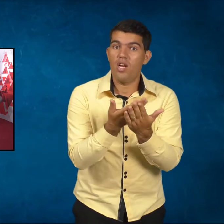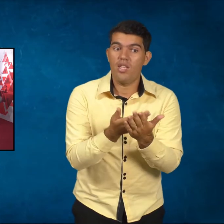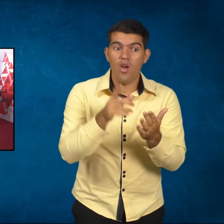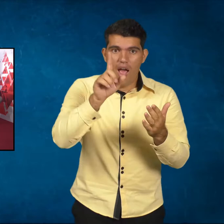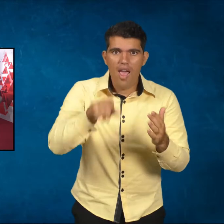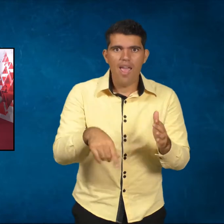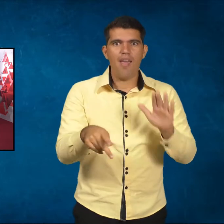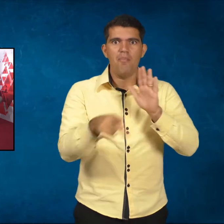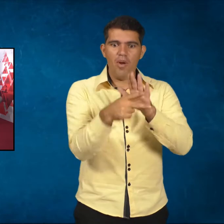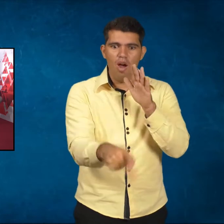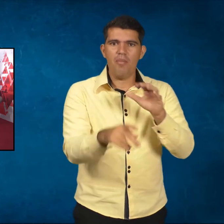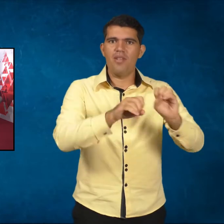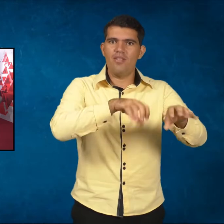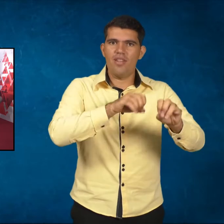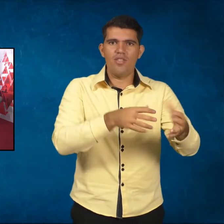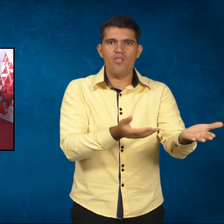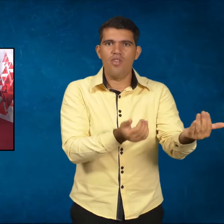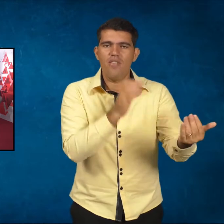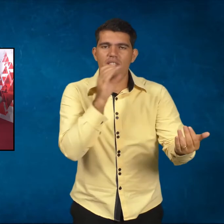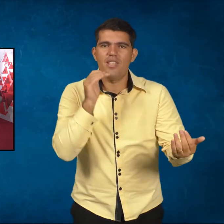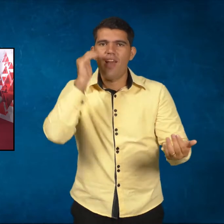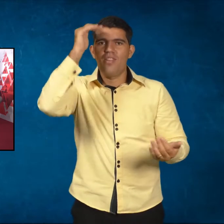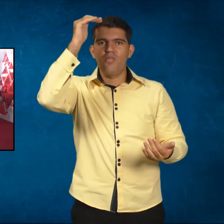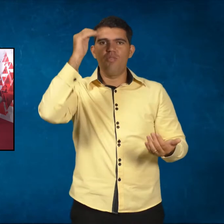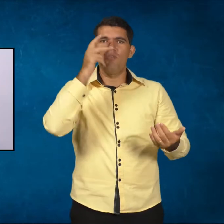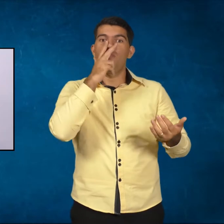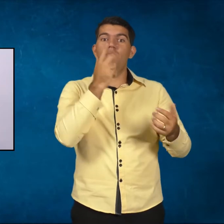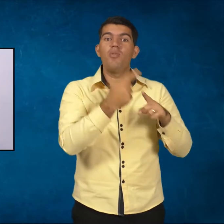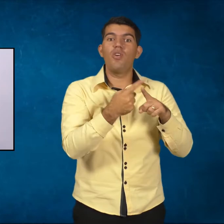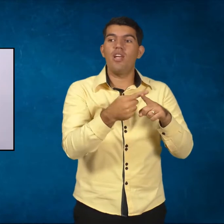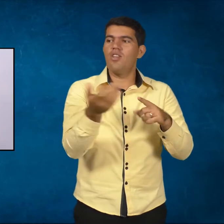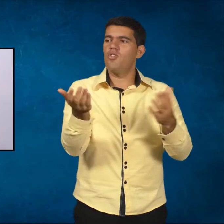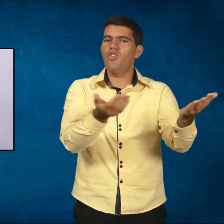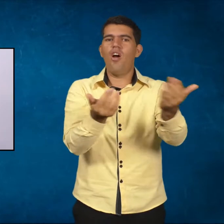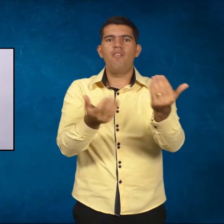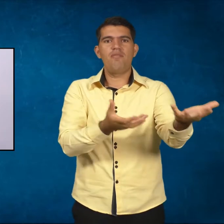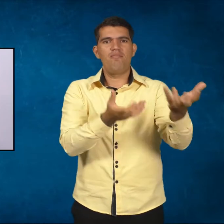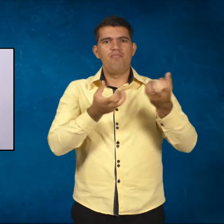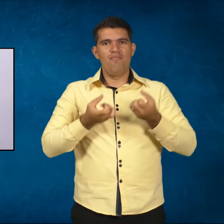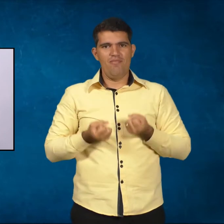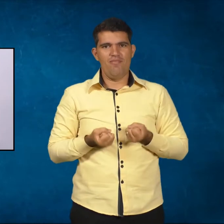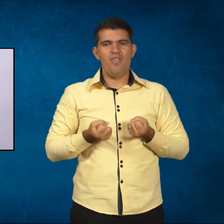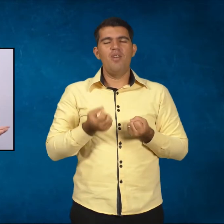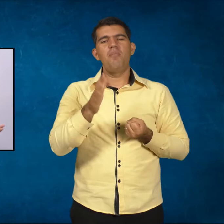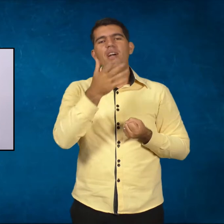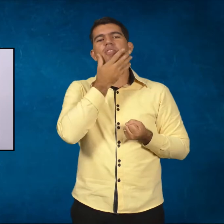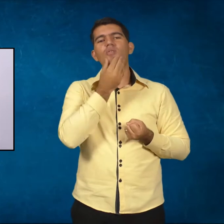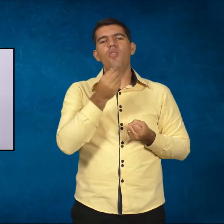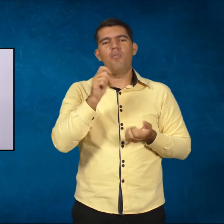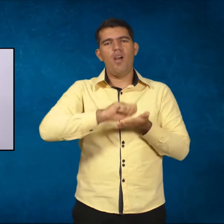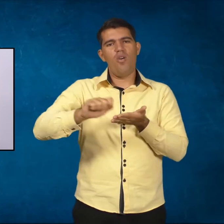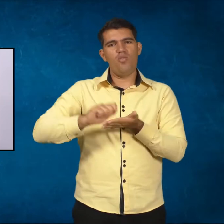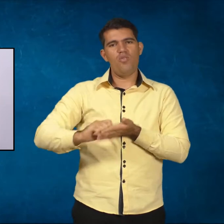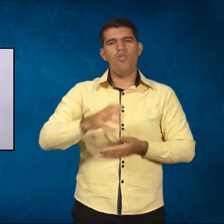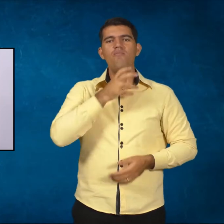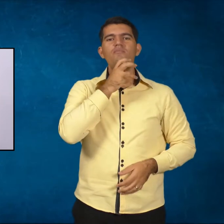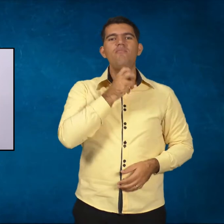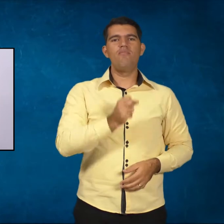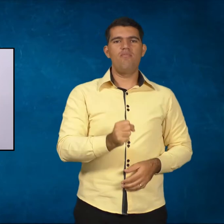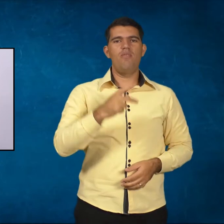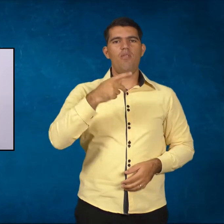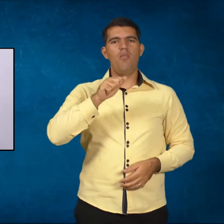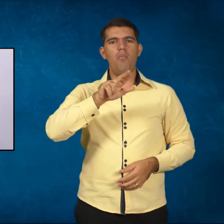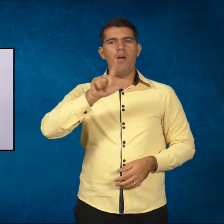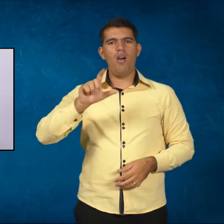adultos naquele momento e com o tempo essa área acolhendo a juventude mas o autor paulo freire que